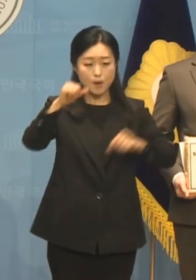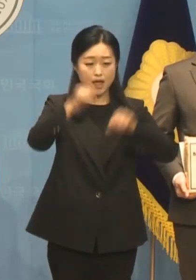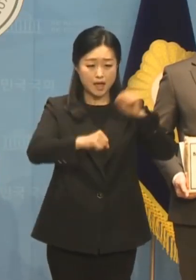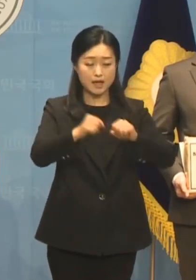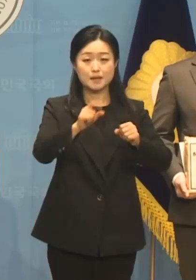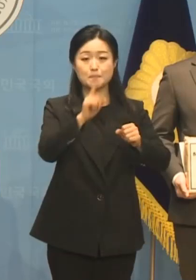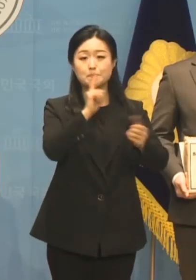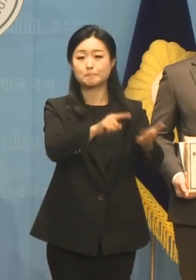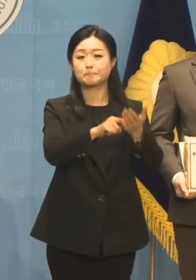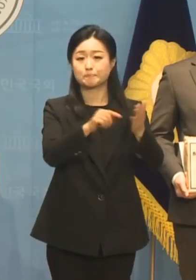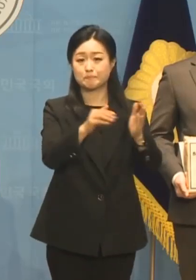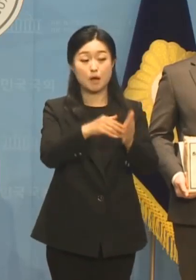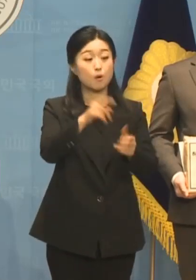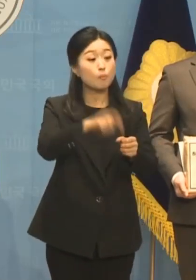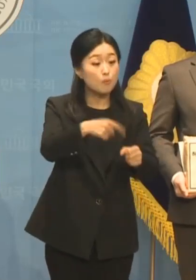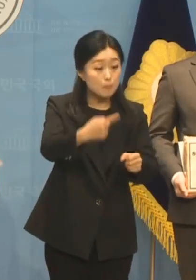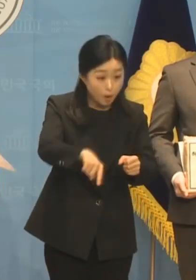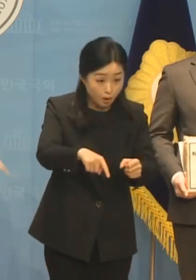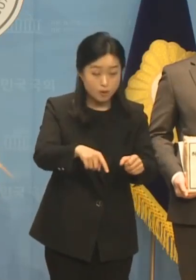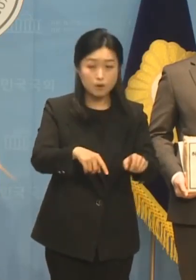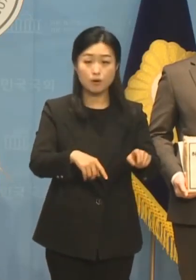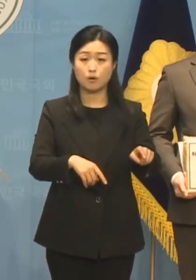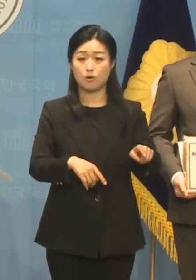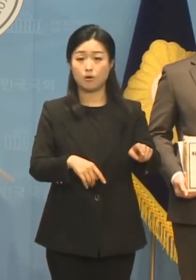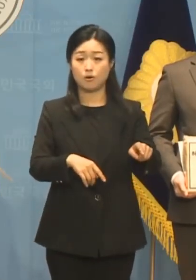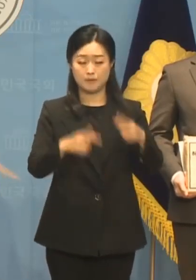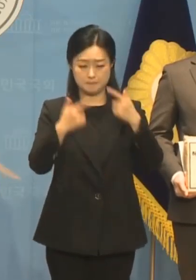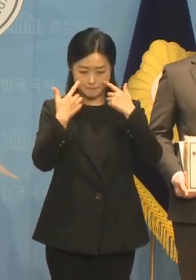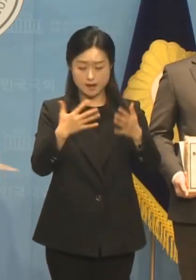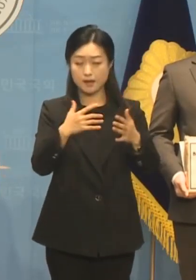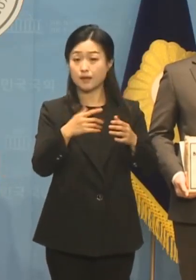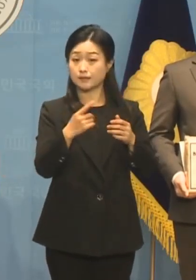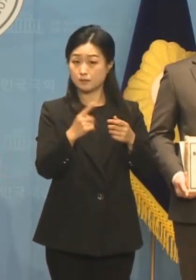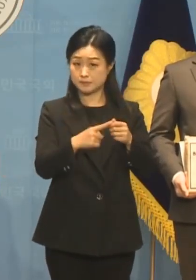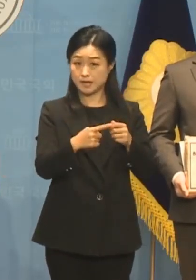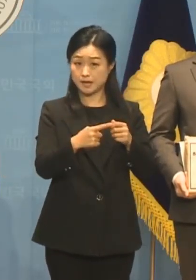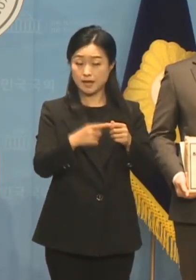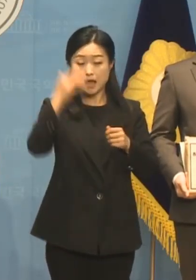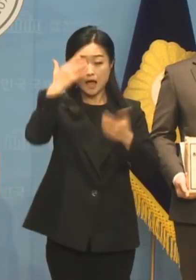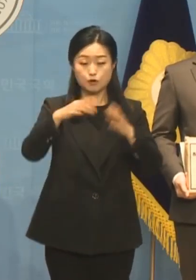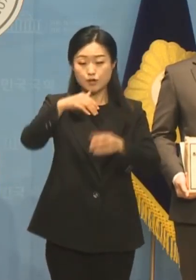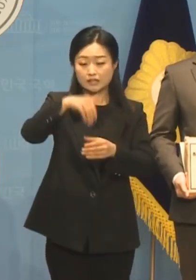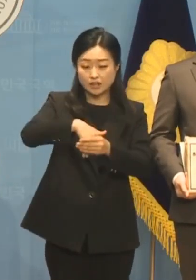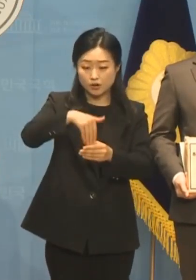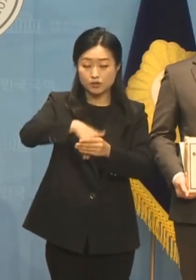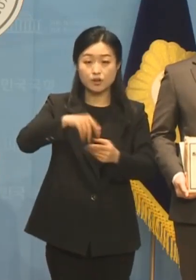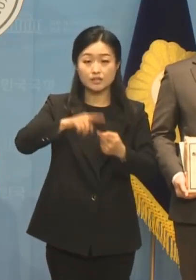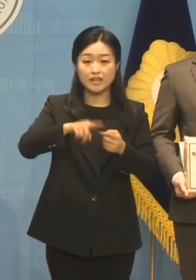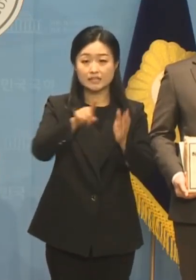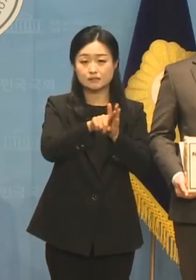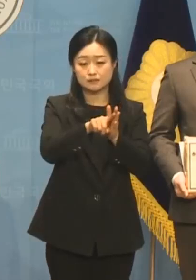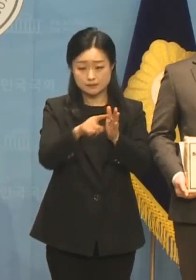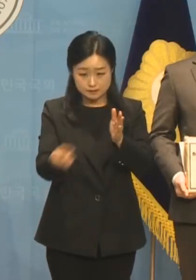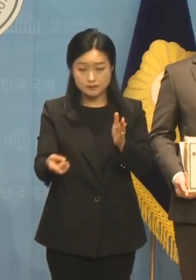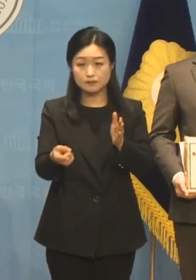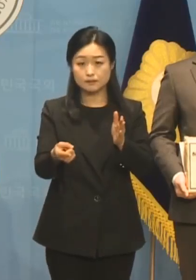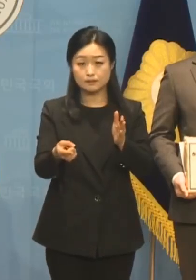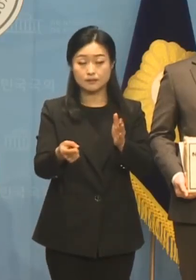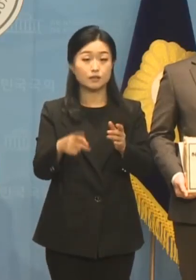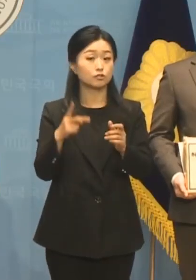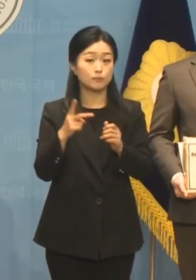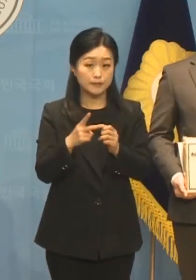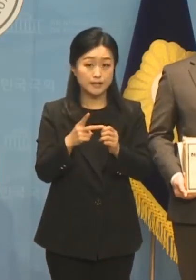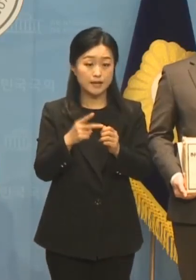벌였습니다. 이들의 목적은 분명합니다. 첫째, 대한민국 선거제도에 대한 불신 조장.